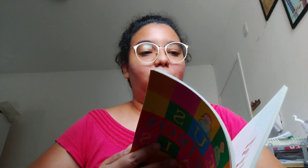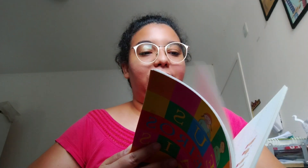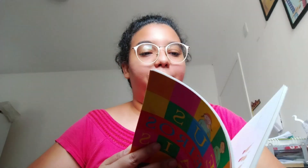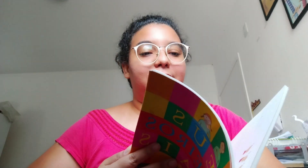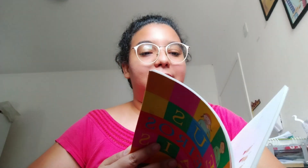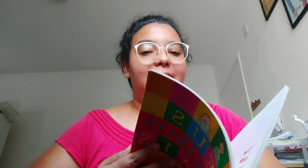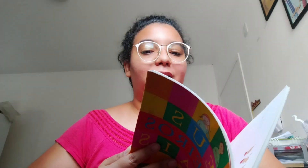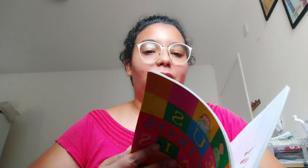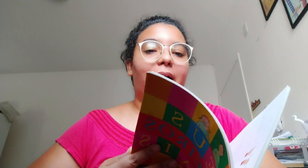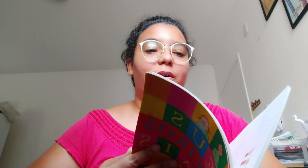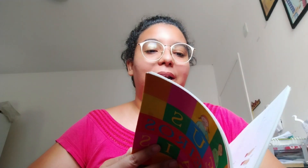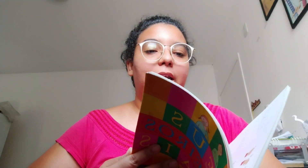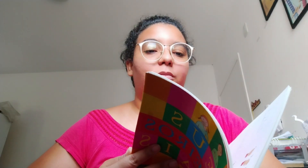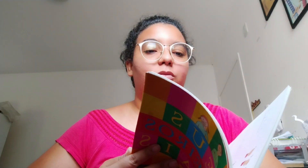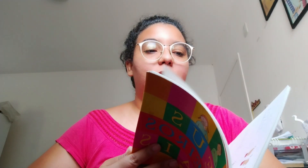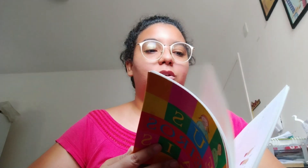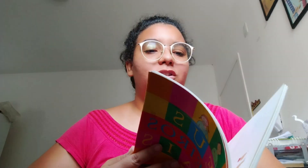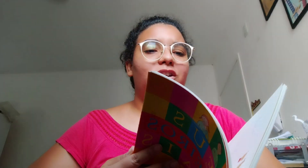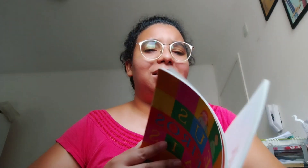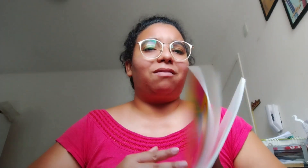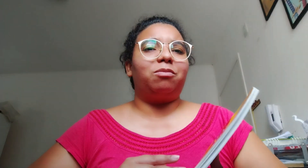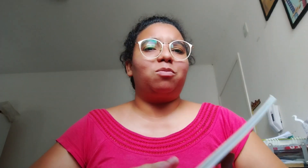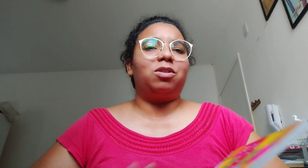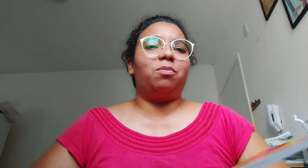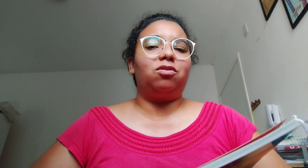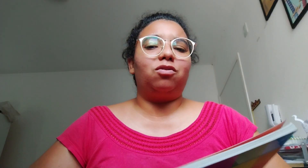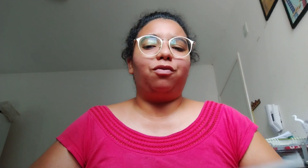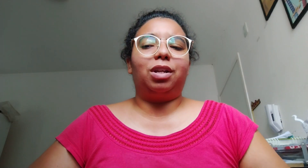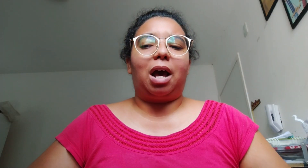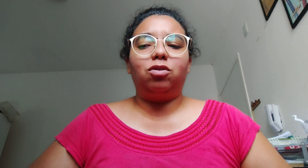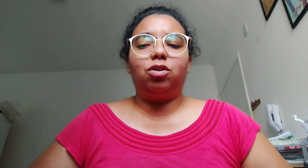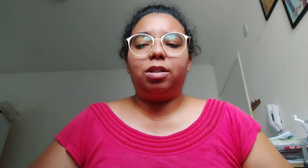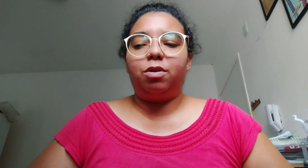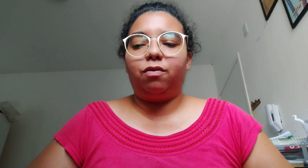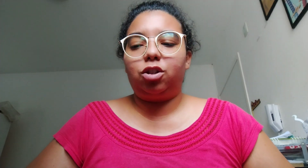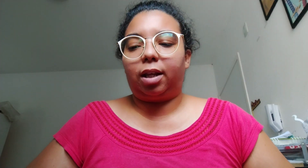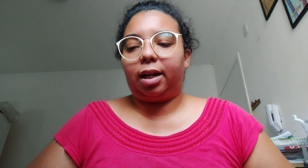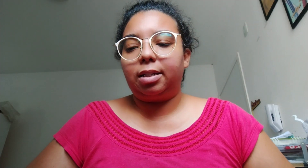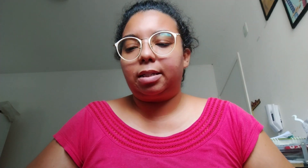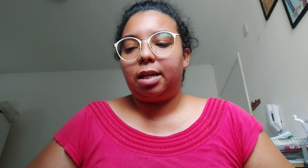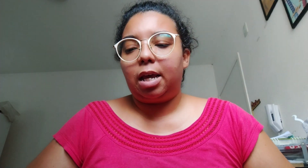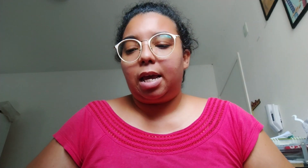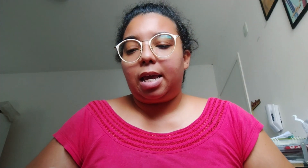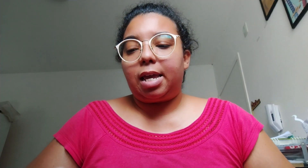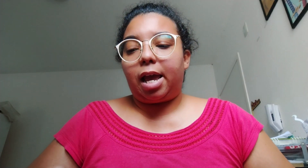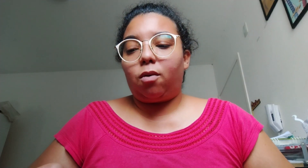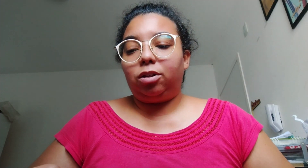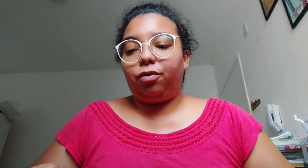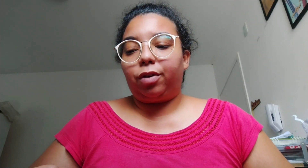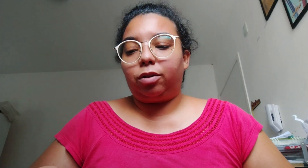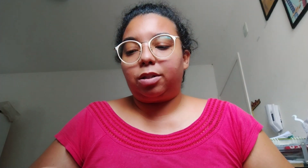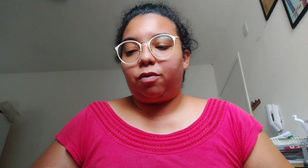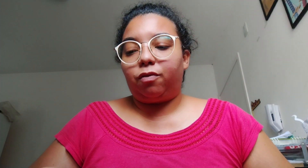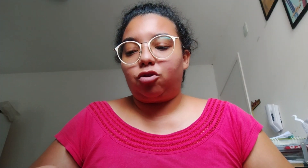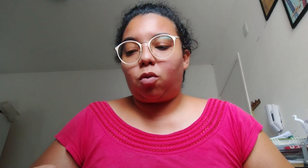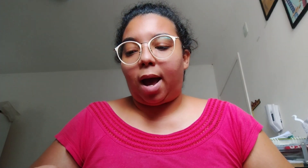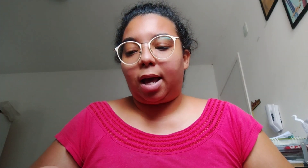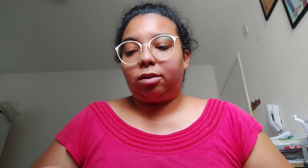Libras? Ela falou, eu animo. Nós já estávamos mais ou menos no final de 2023. E aí, quando foi 2024,